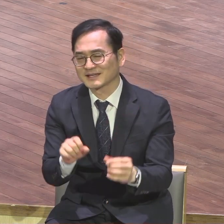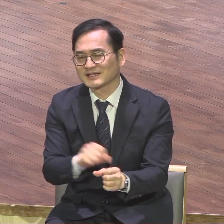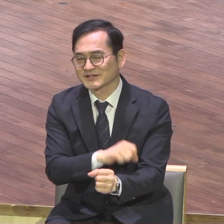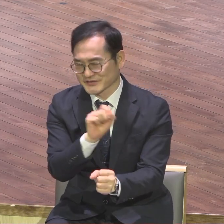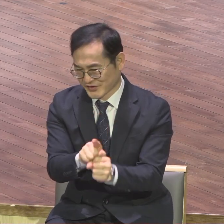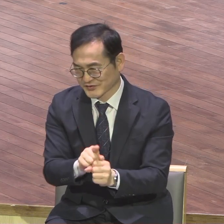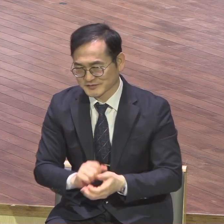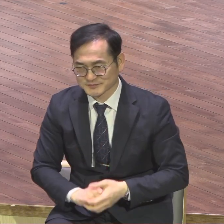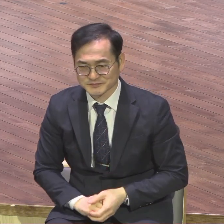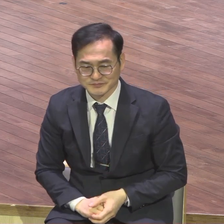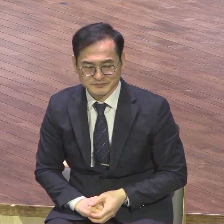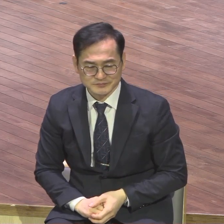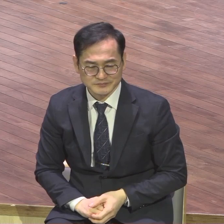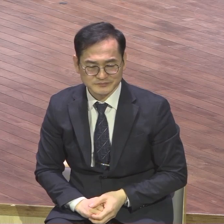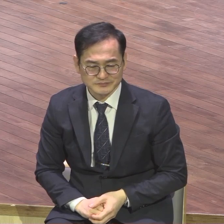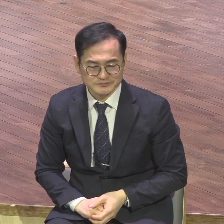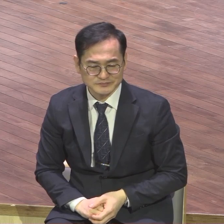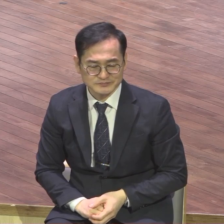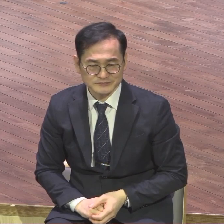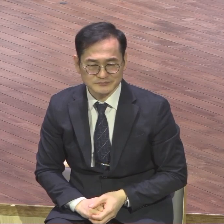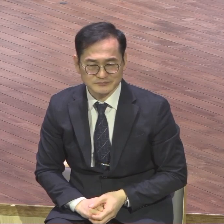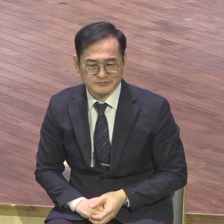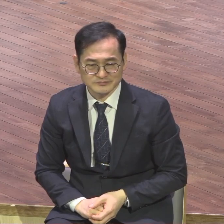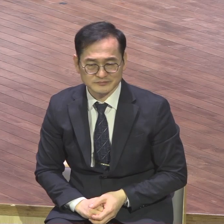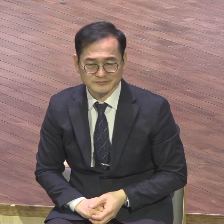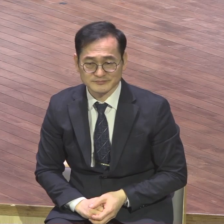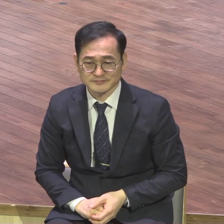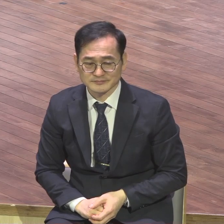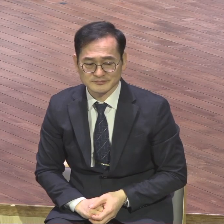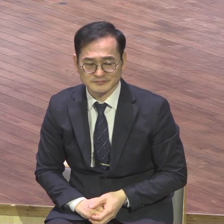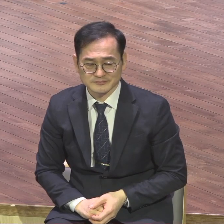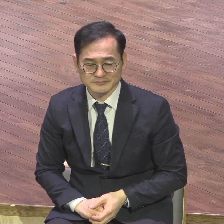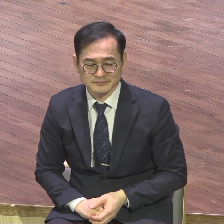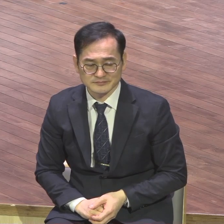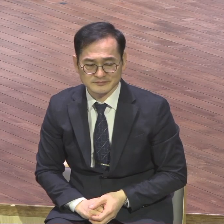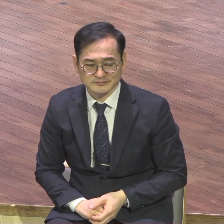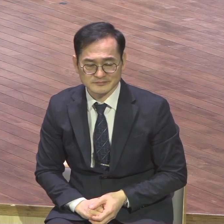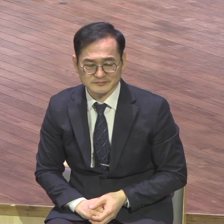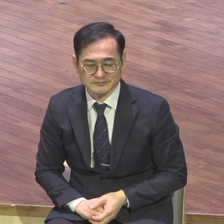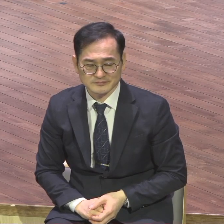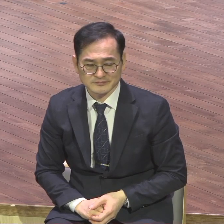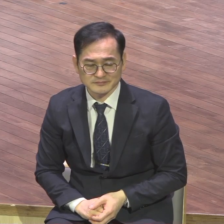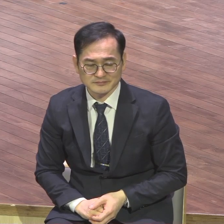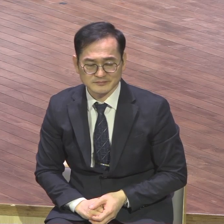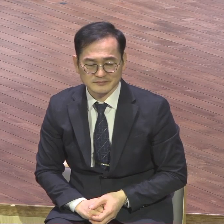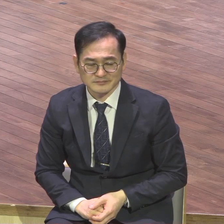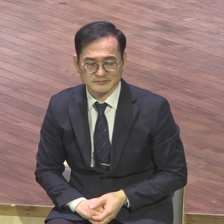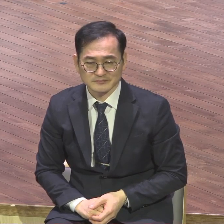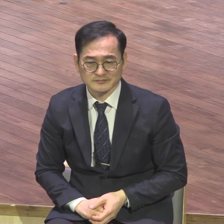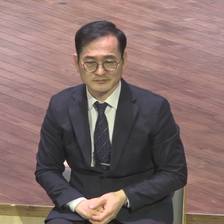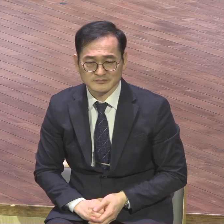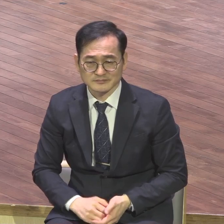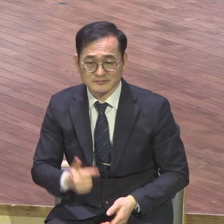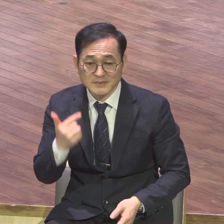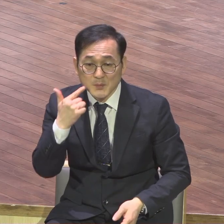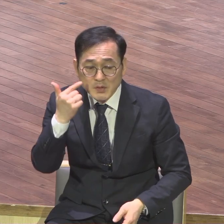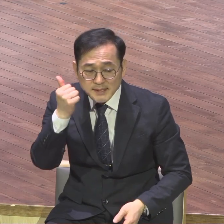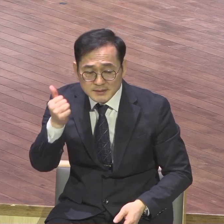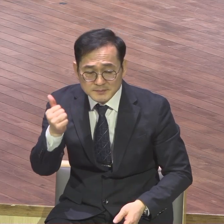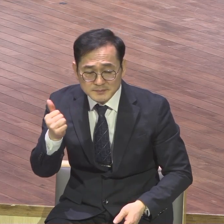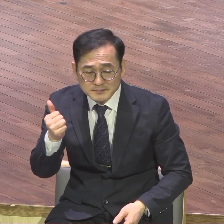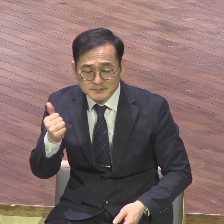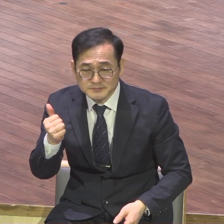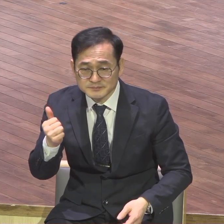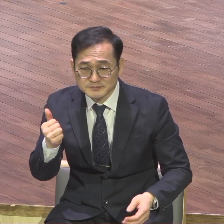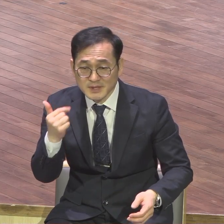앞서 가서 모태 신앙이요, 목사인데도 불구하고 팀 앞서 가서 예수가 그리스도 내 인생 모든 제길자 대태에서